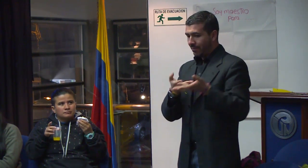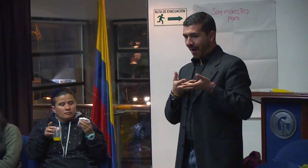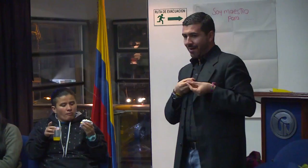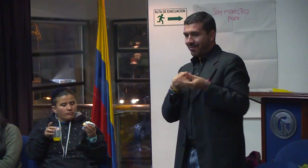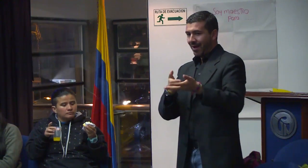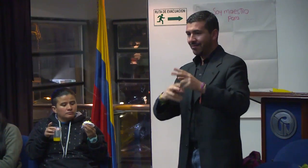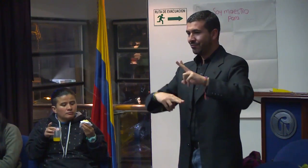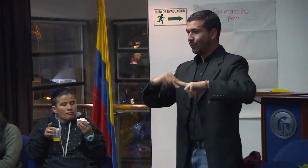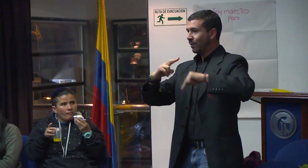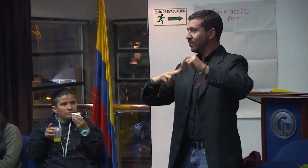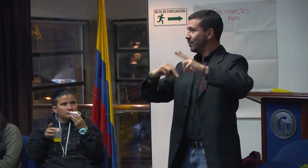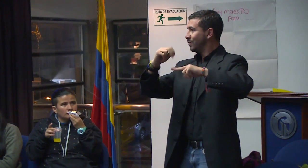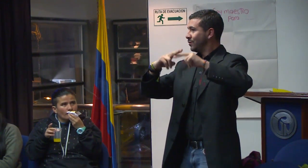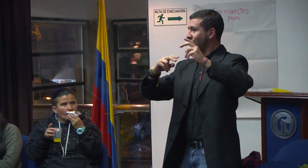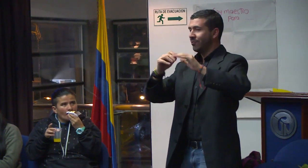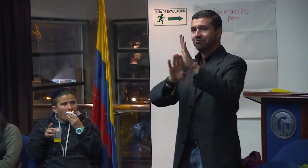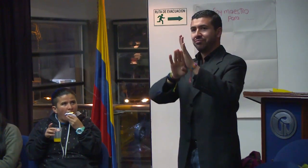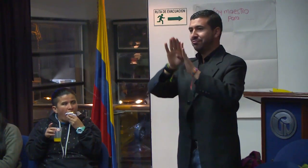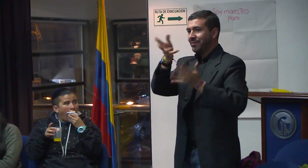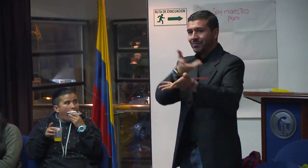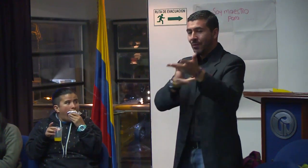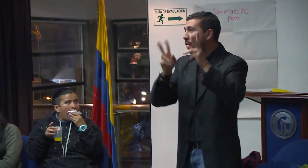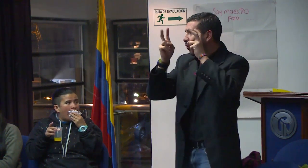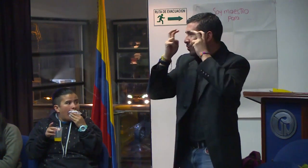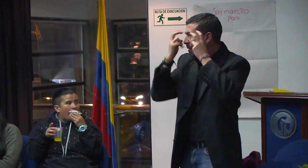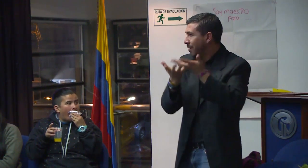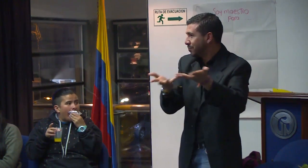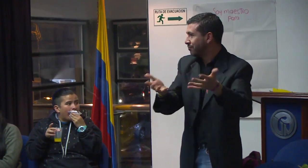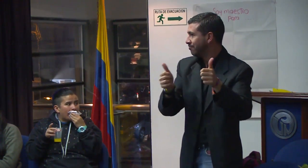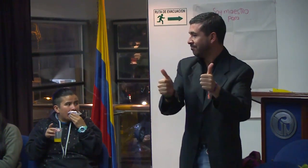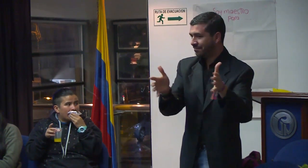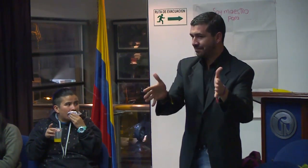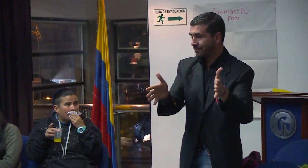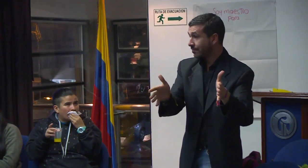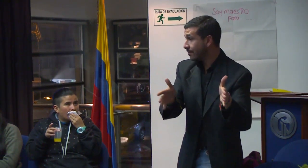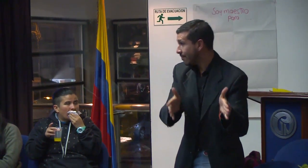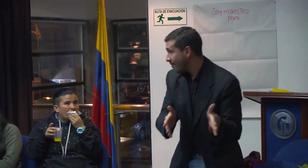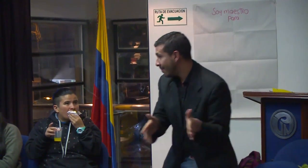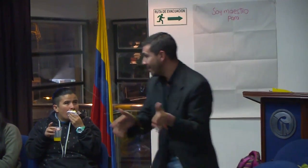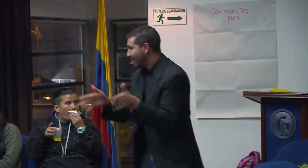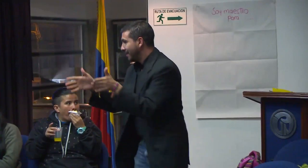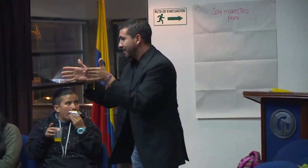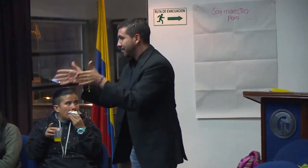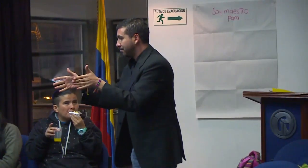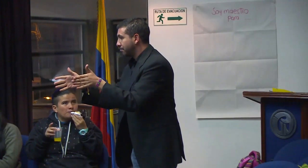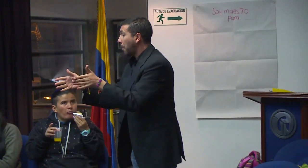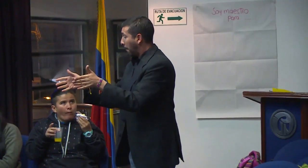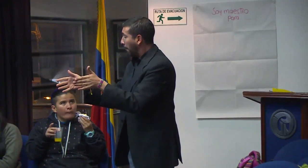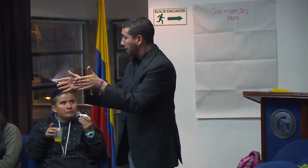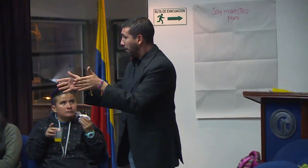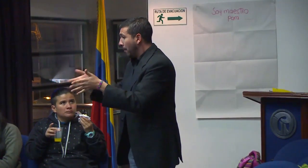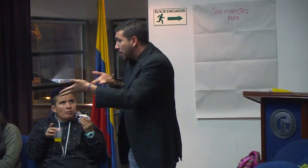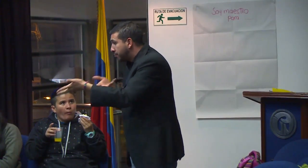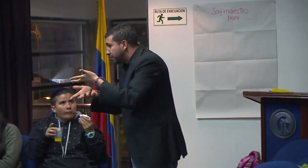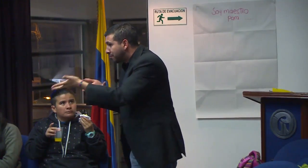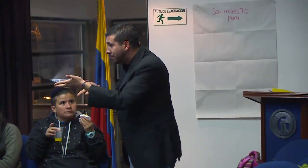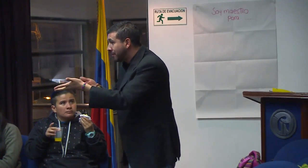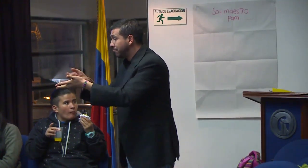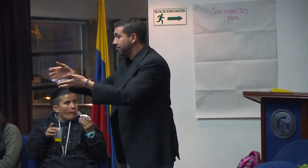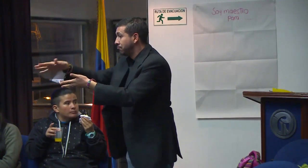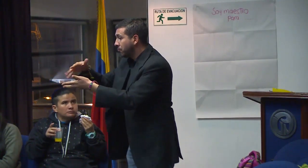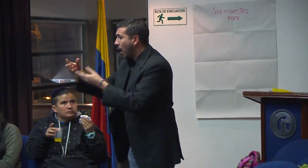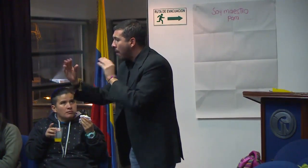¿sí? Y siento que nos podemos retroalimentar, que podemos generar unos procesos de construcción colectiva. Con la